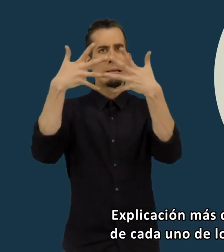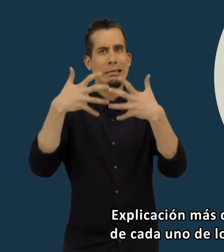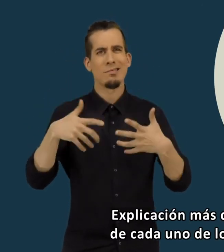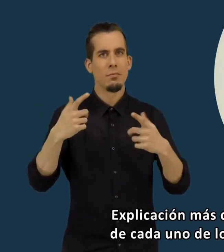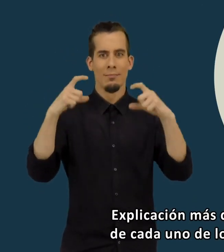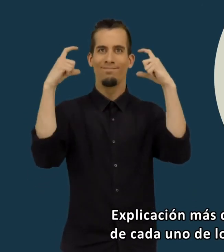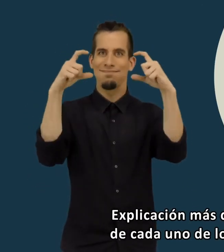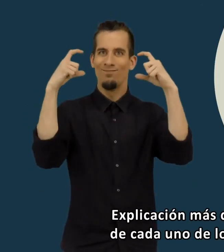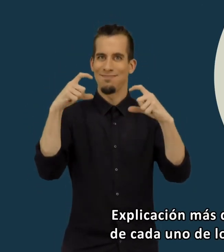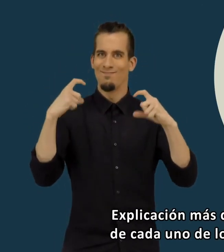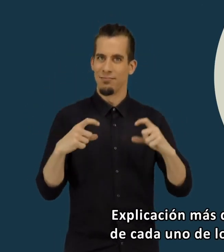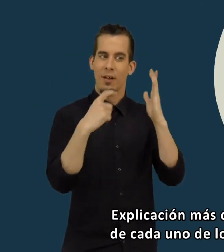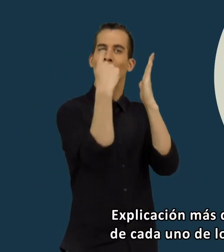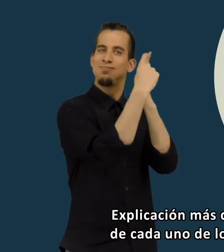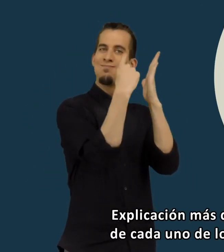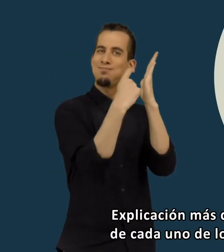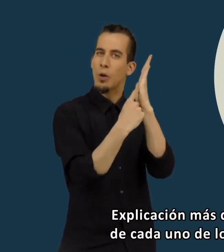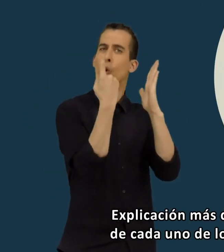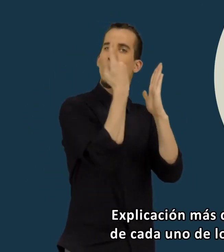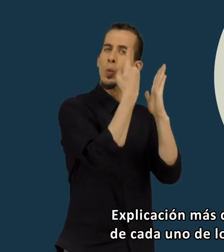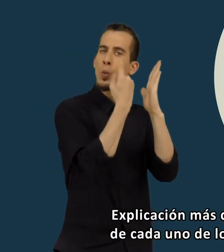Explicación más detallada de cada uno de los puntos.